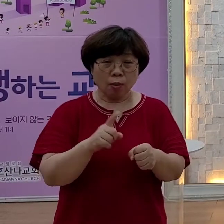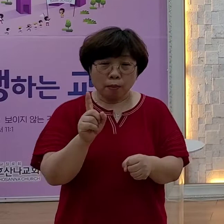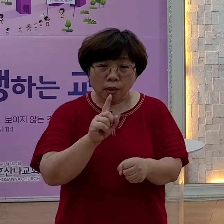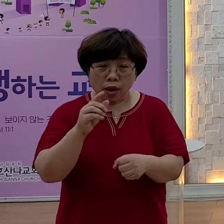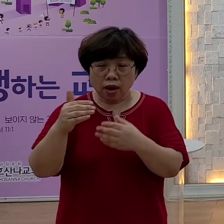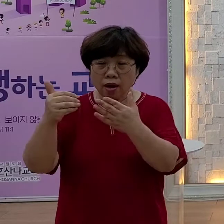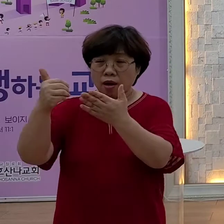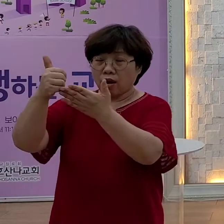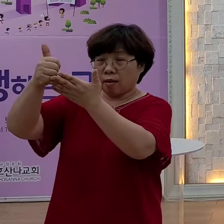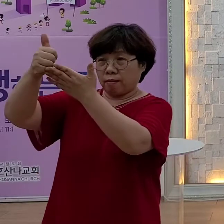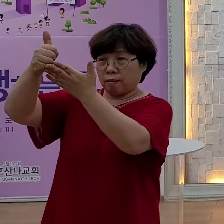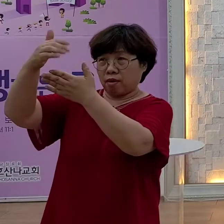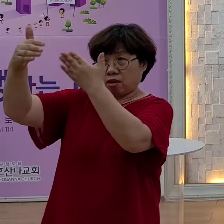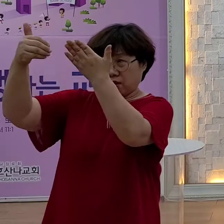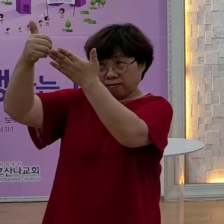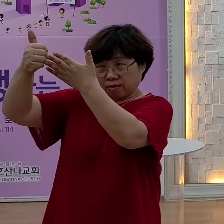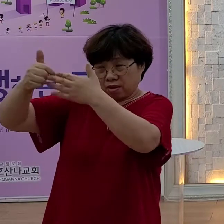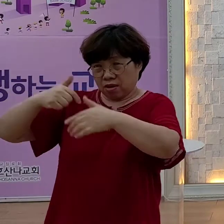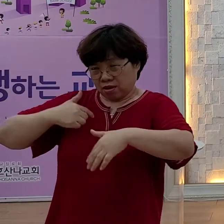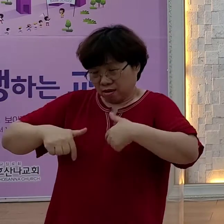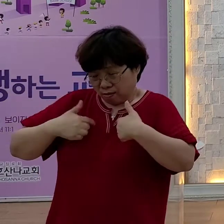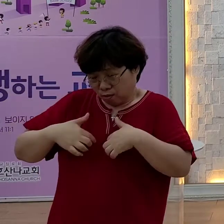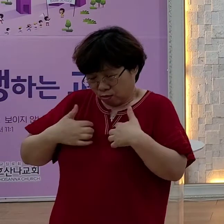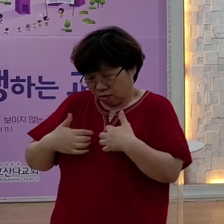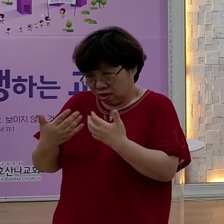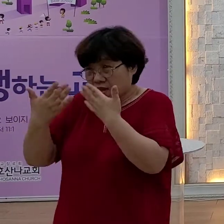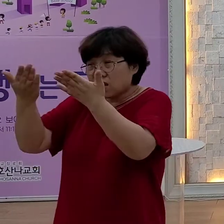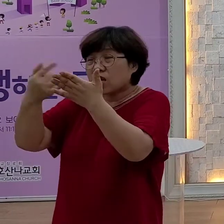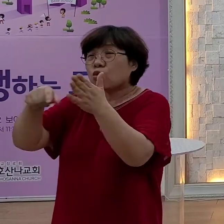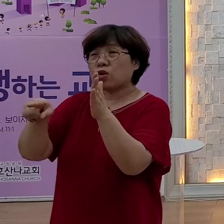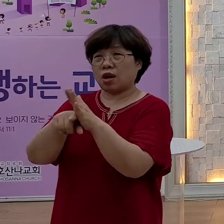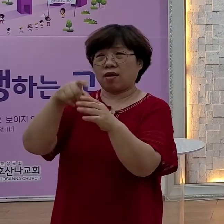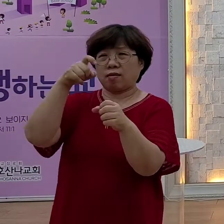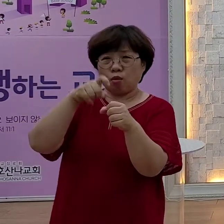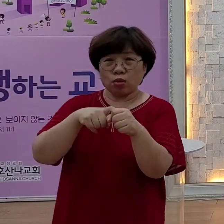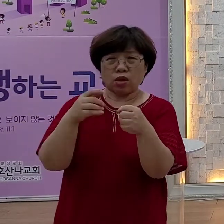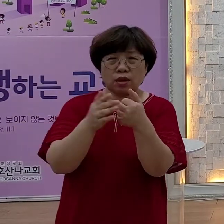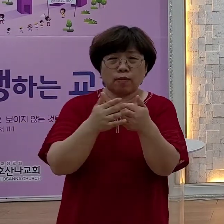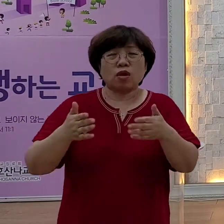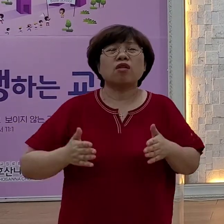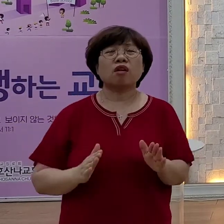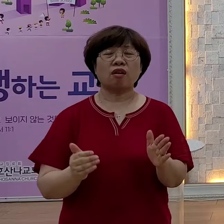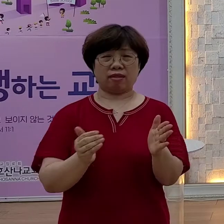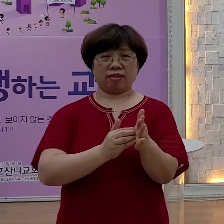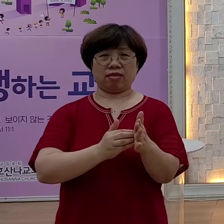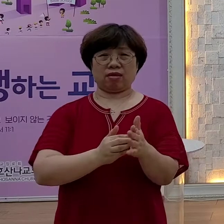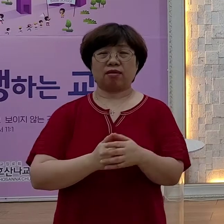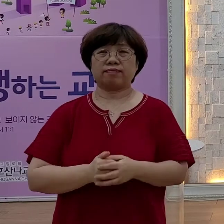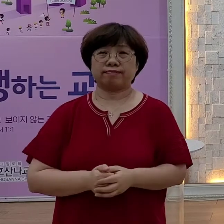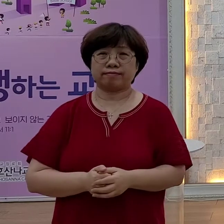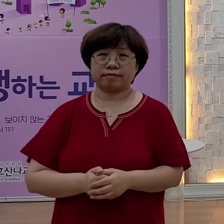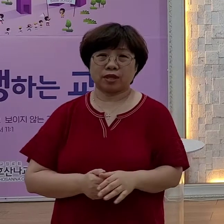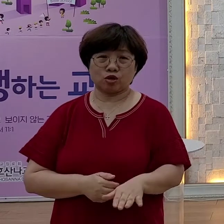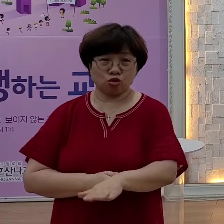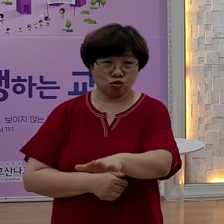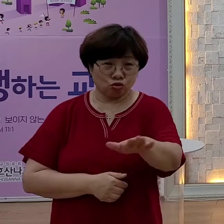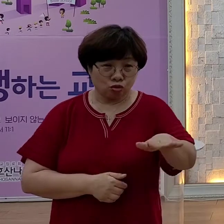하나님께 기쁨을 드리기 위함이다 라는 것을 우리는 잘 알고 있습니다. 자,